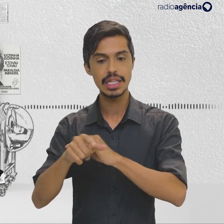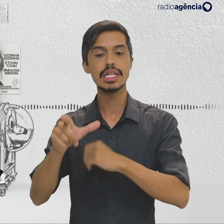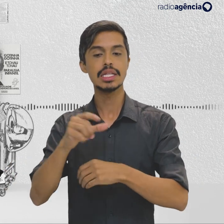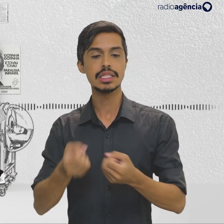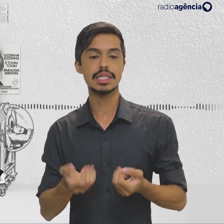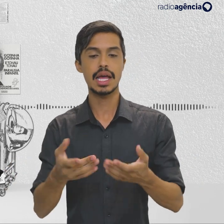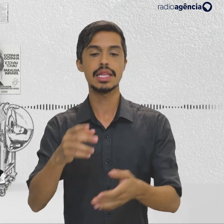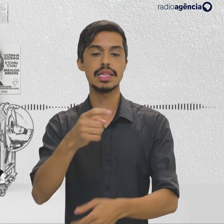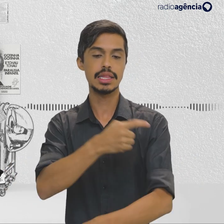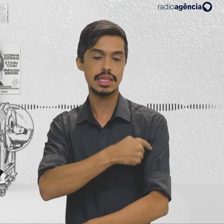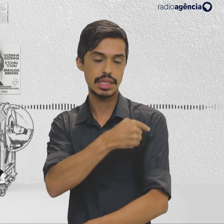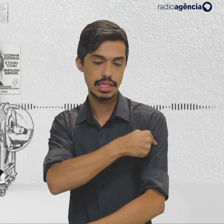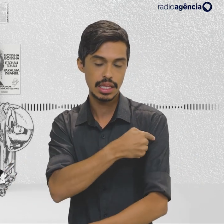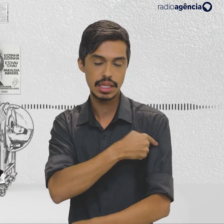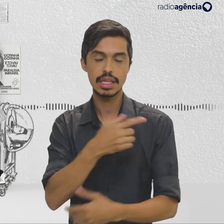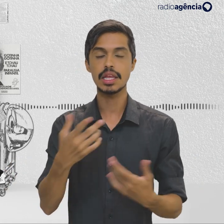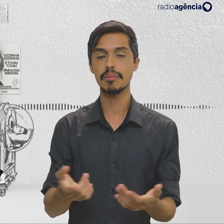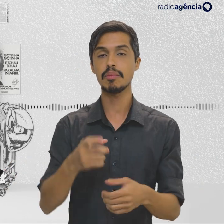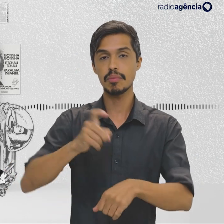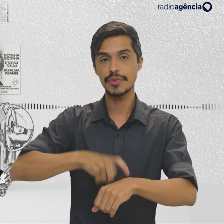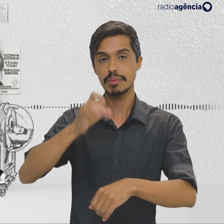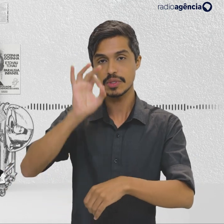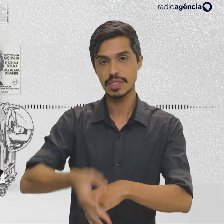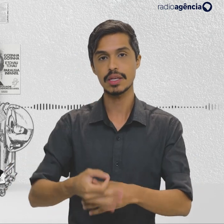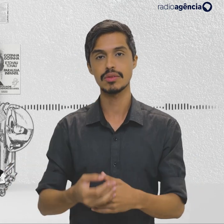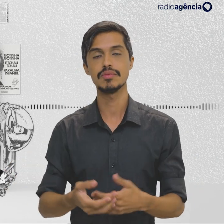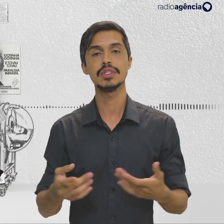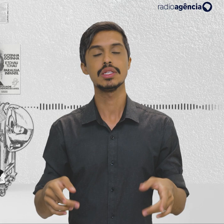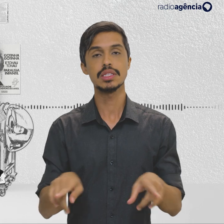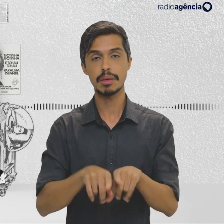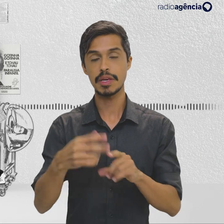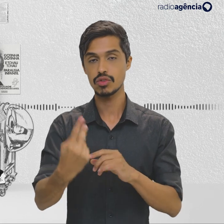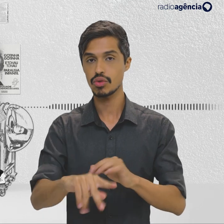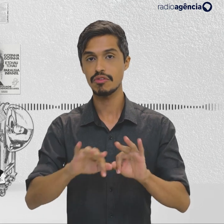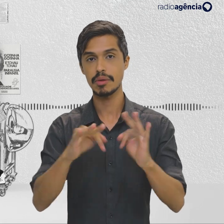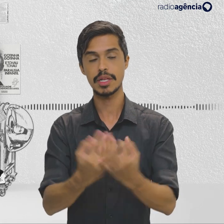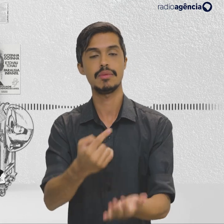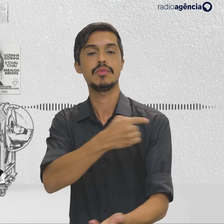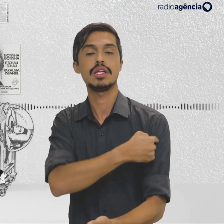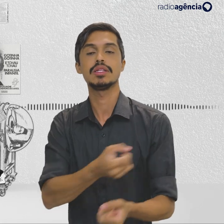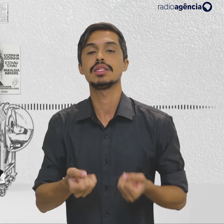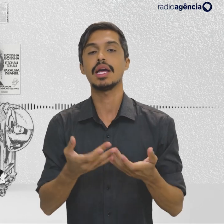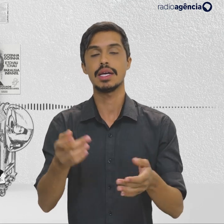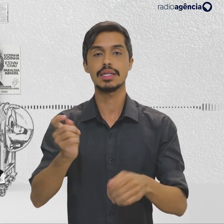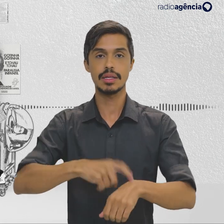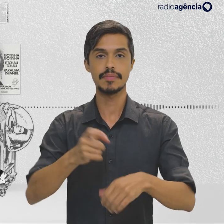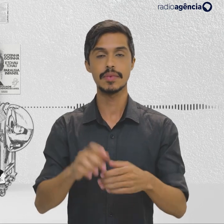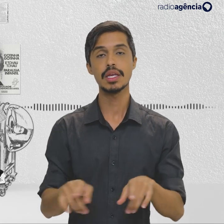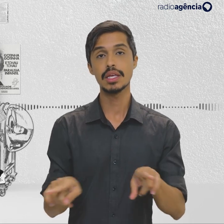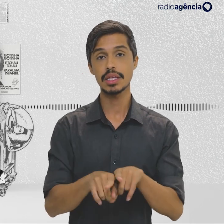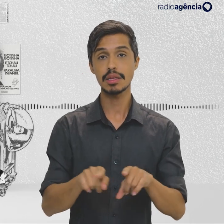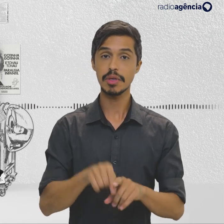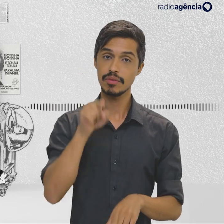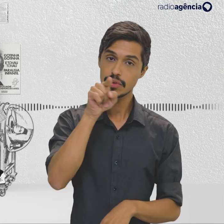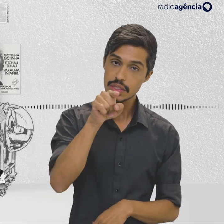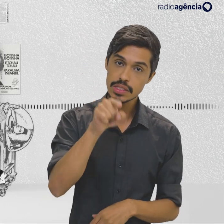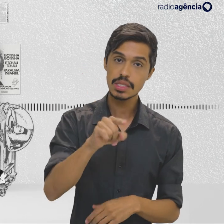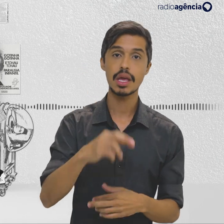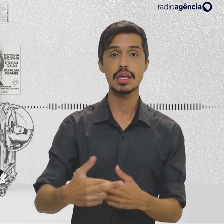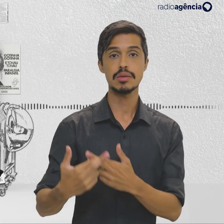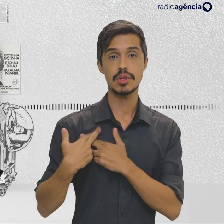tempo para se vacinar e vacinar seus filhos e é dever de cada um de nós manter a própria